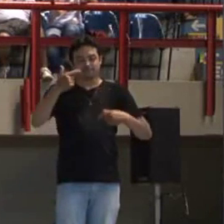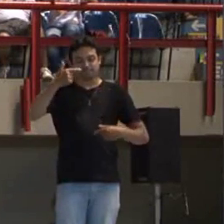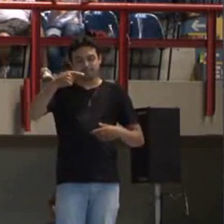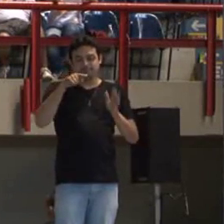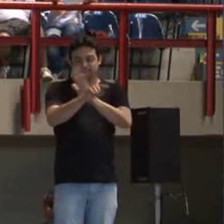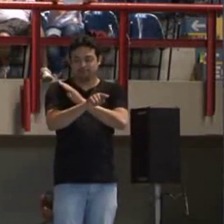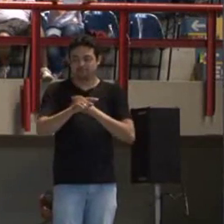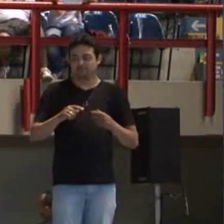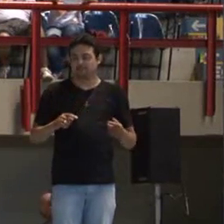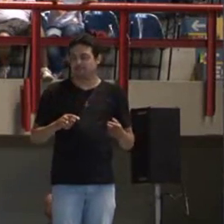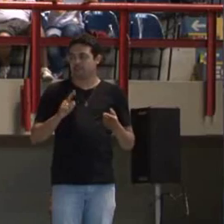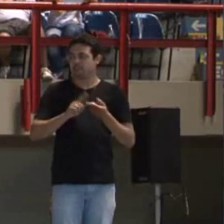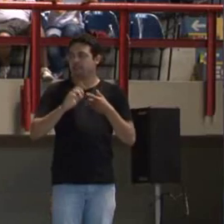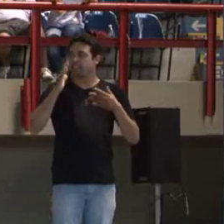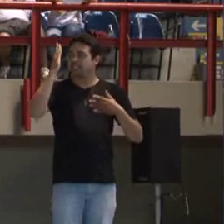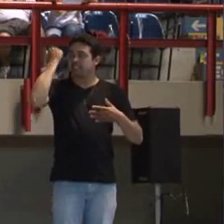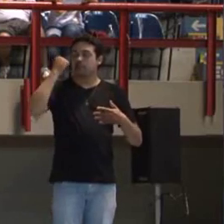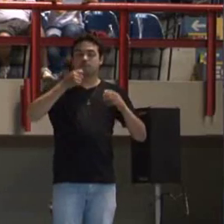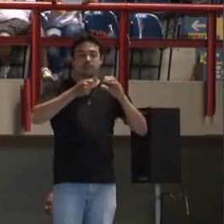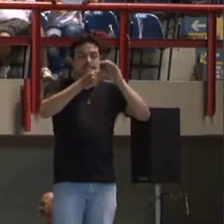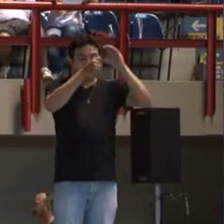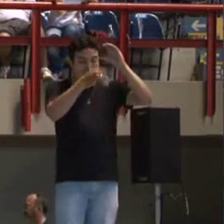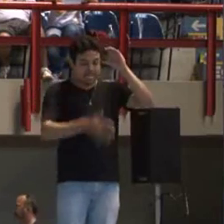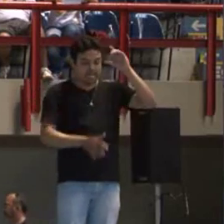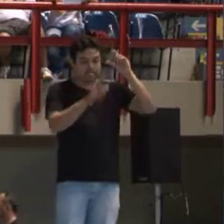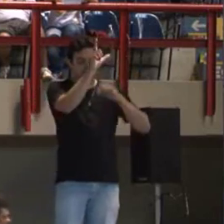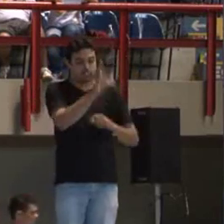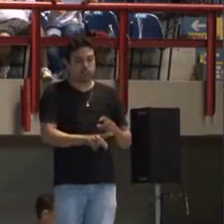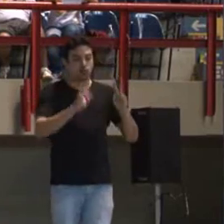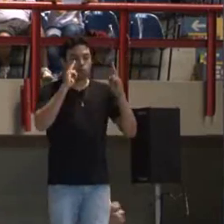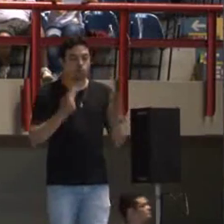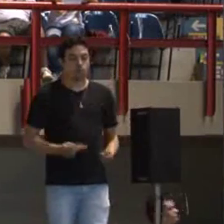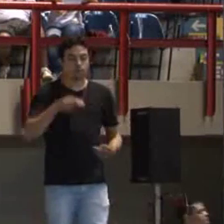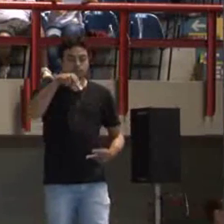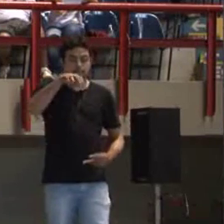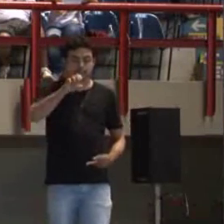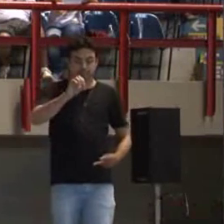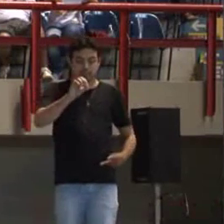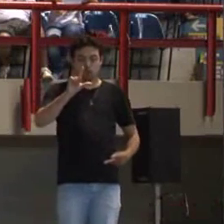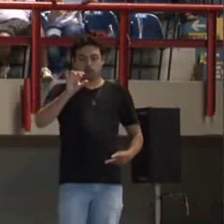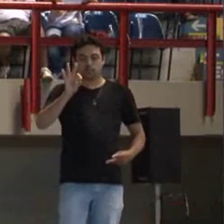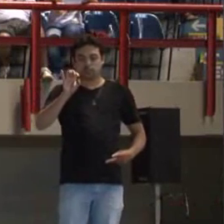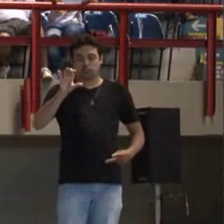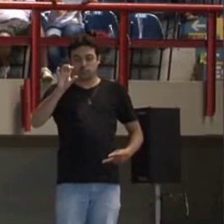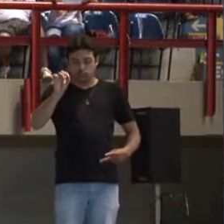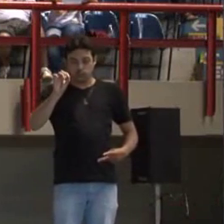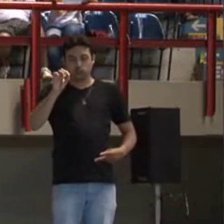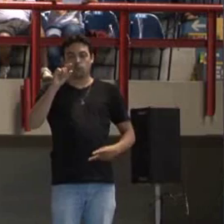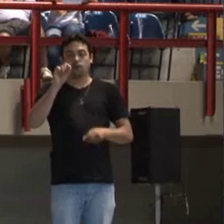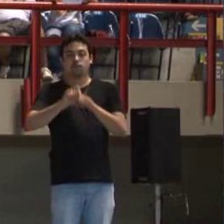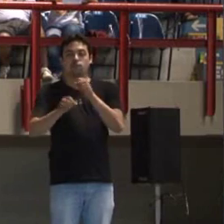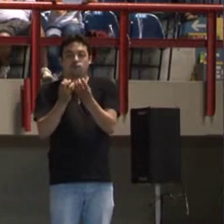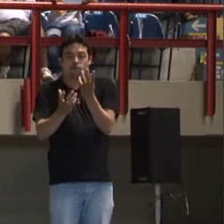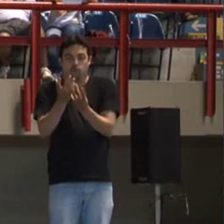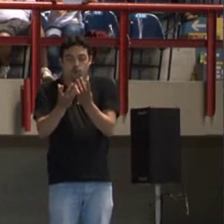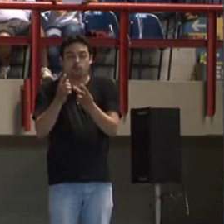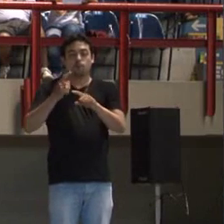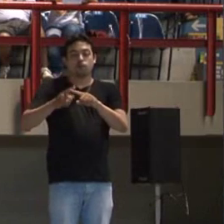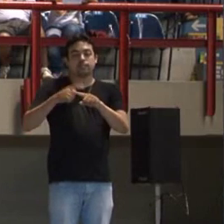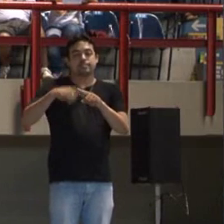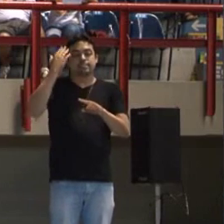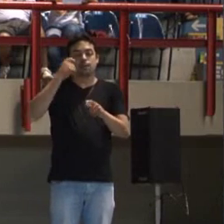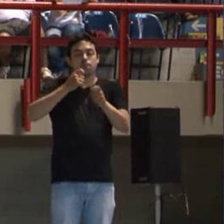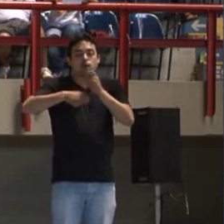Segundo, ele quer saber qual é a característica do homem no Neolítico. No Neolítico a gente já está com fogo, hein? O homem praticava uma